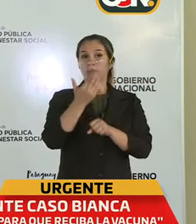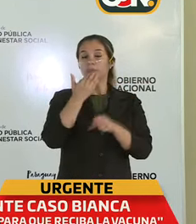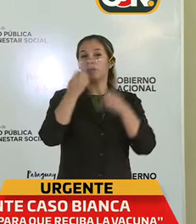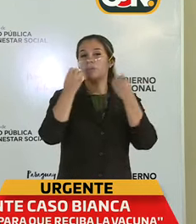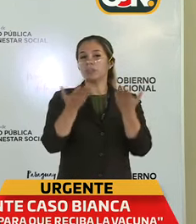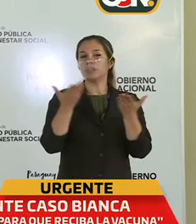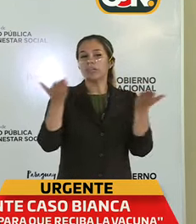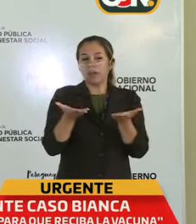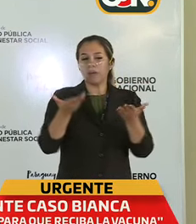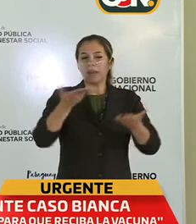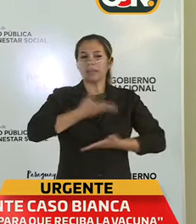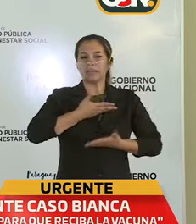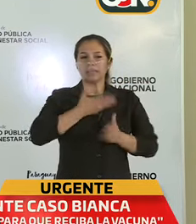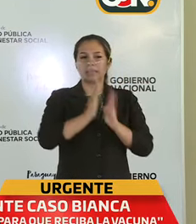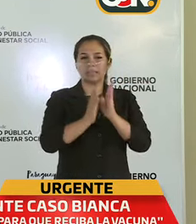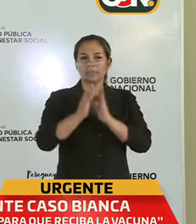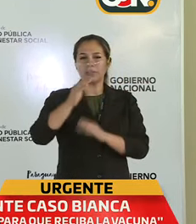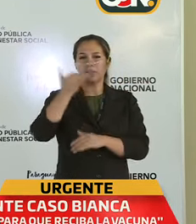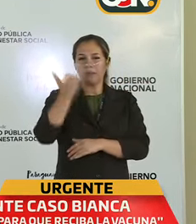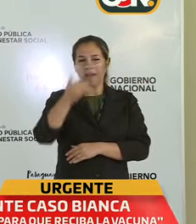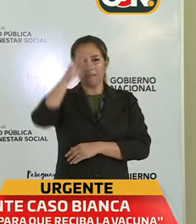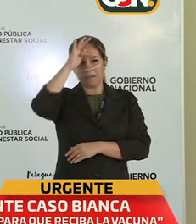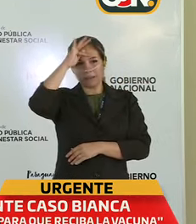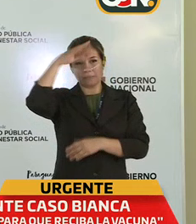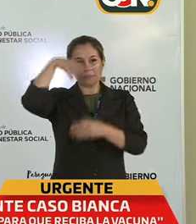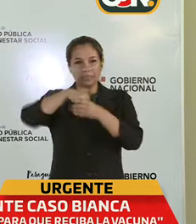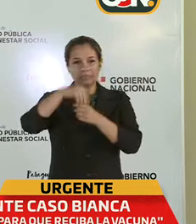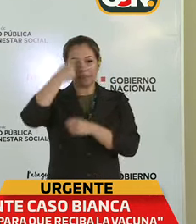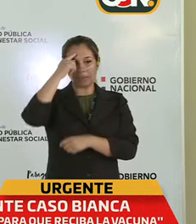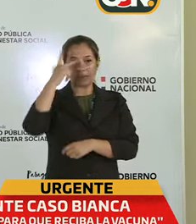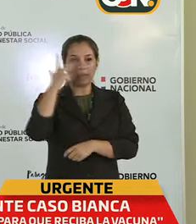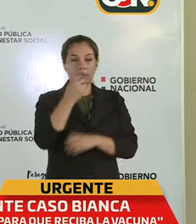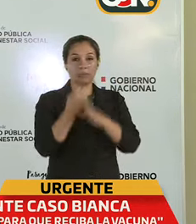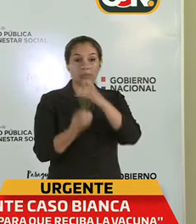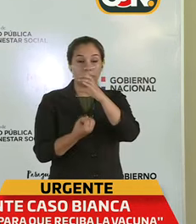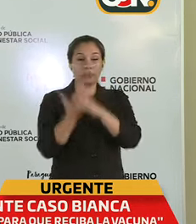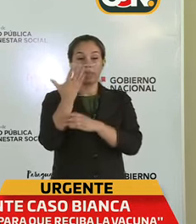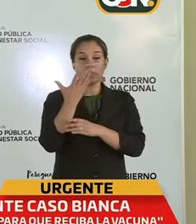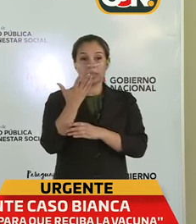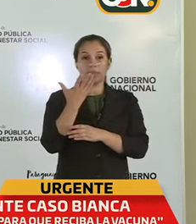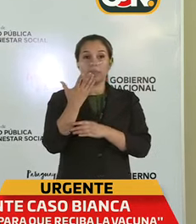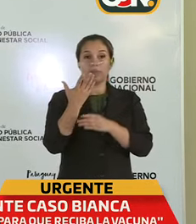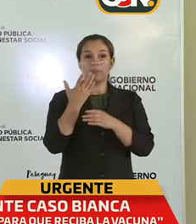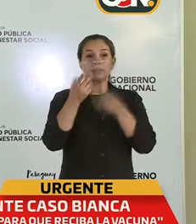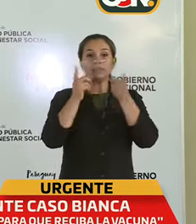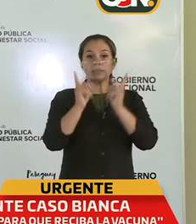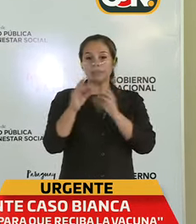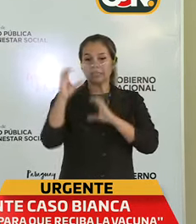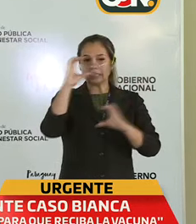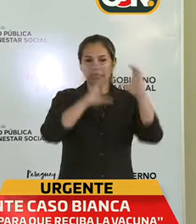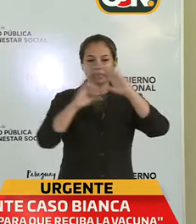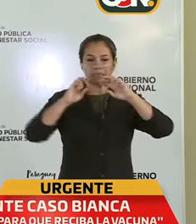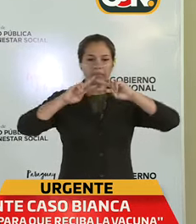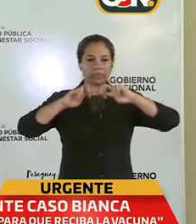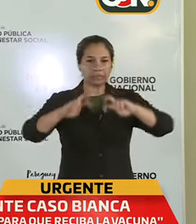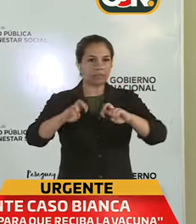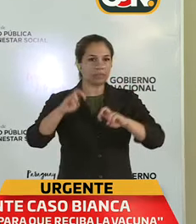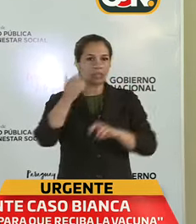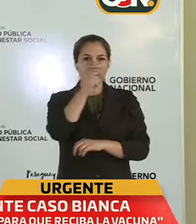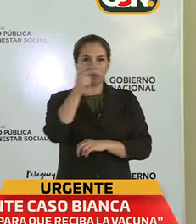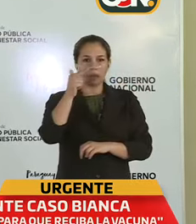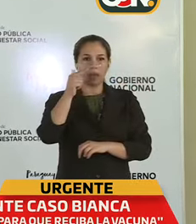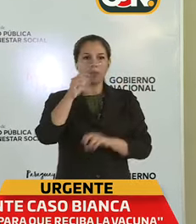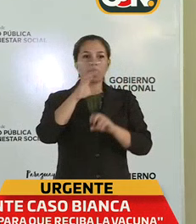es el impacto de un tratamiento farmacológico, ¿verdad?, novedoso, nuevo y sin evidencia científica de lo que va a suceder dentro